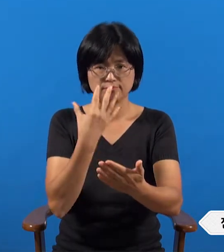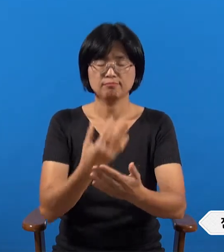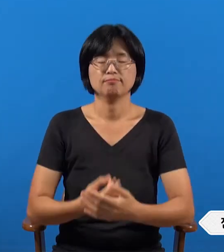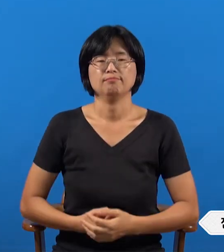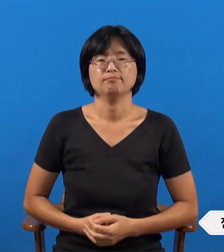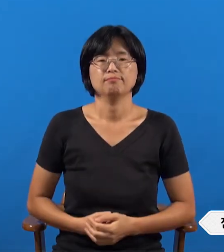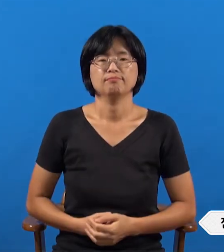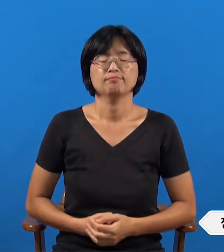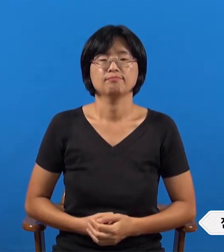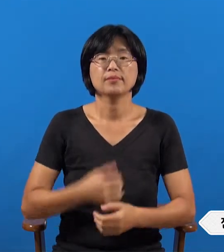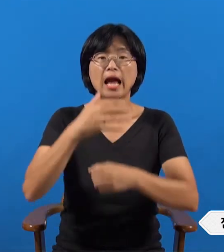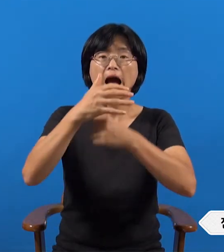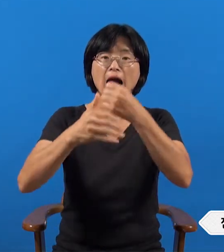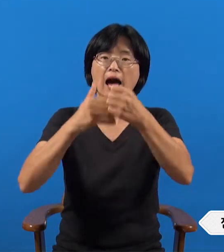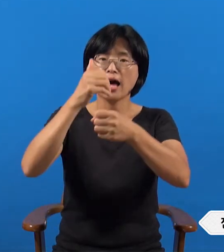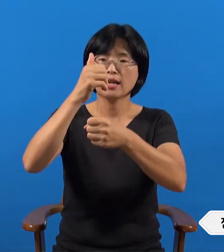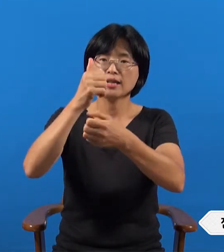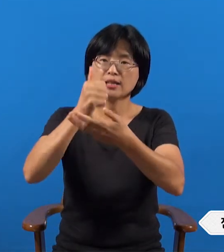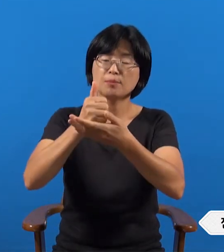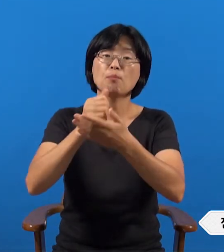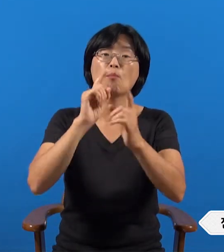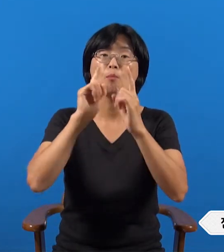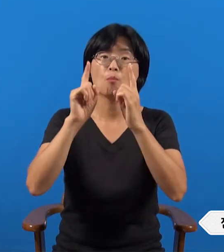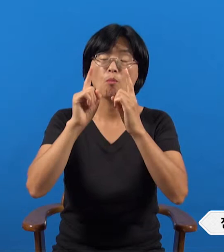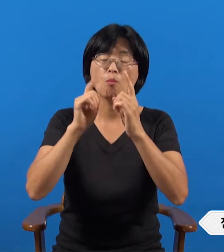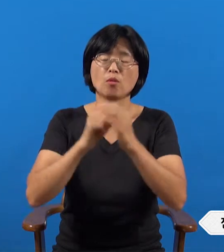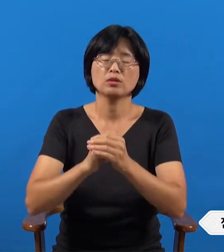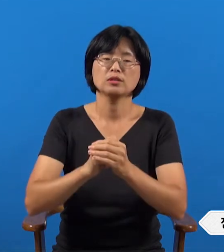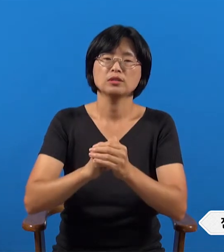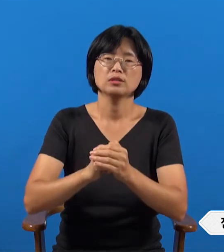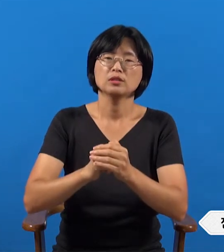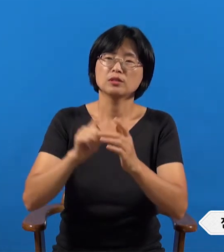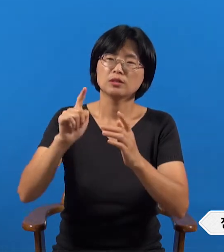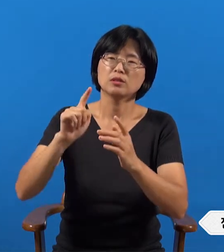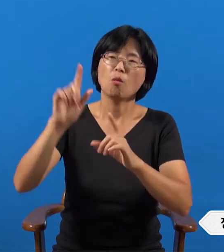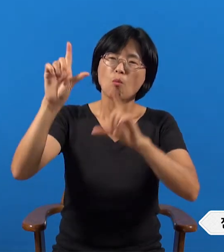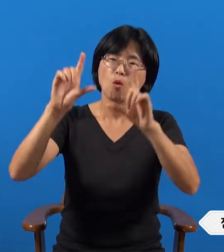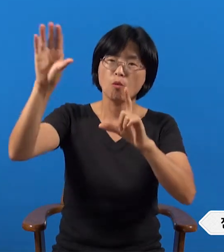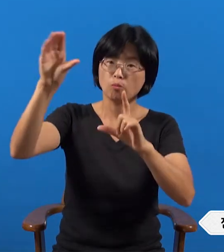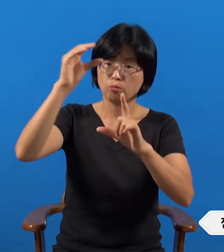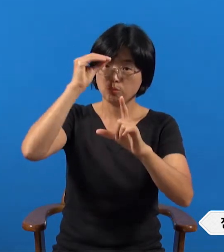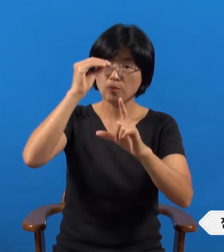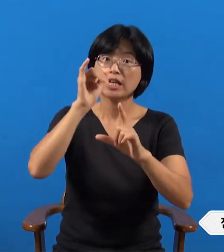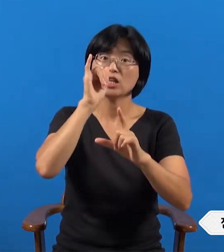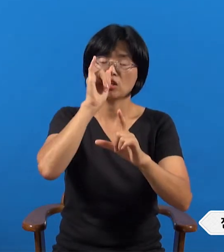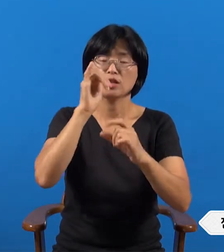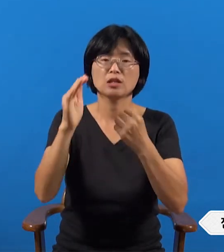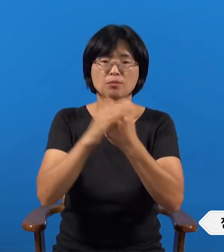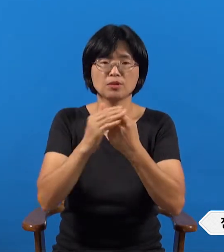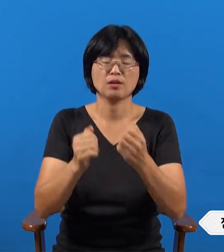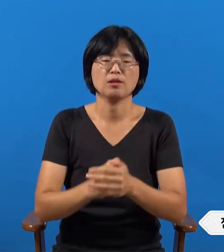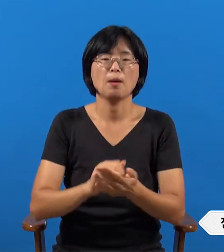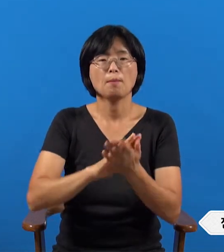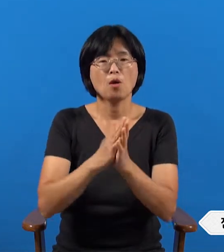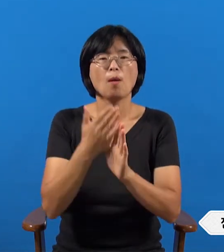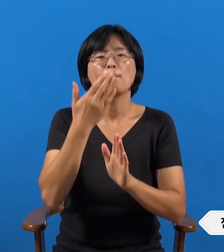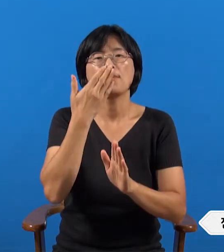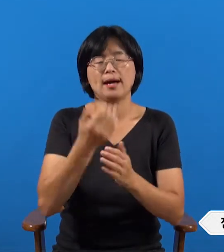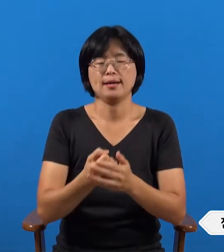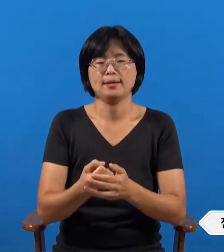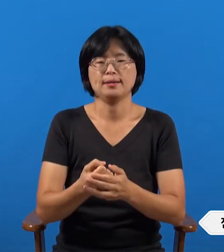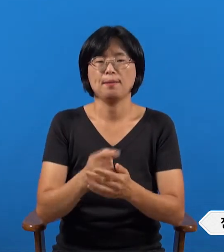우리에게 말씀하고 있습니다. 하나님의 형상을 받은 우리의 말 가운데도 변화가 가능합니다.